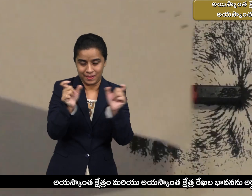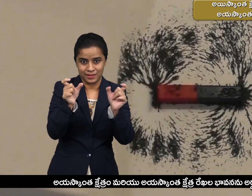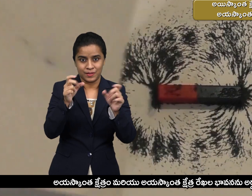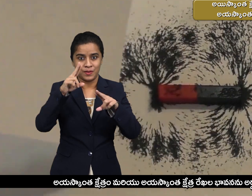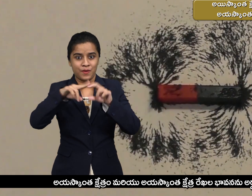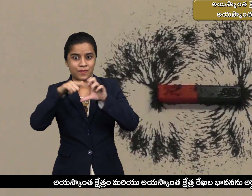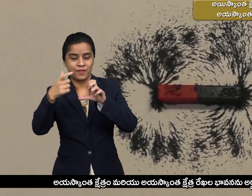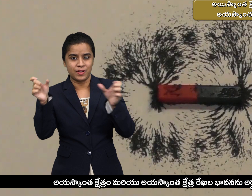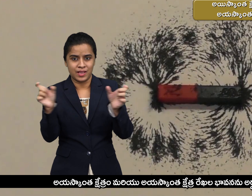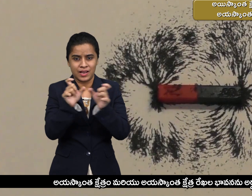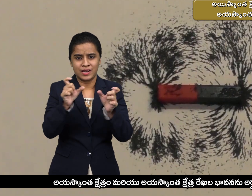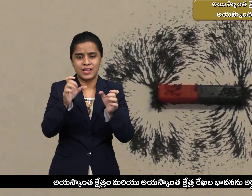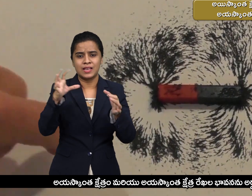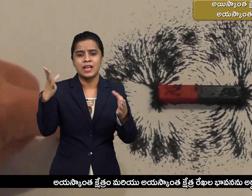భావనను అర్థం చేసుకుందాం.